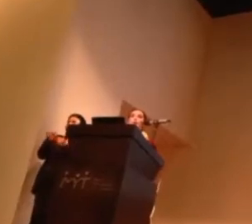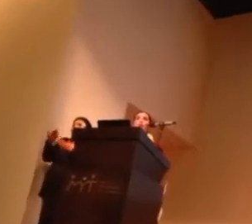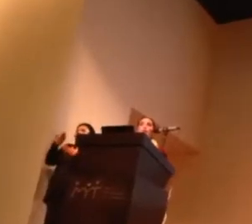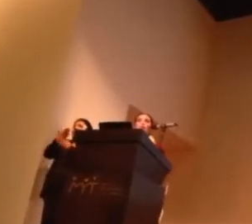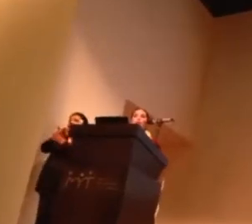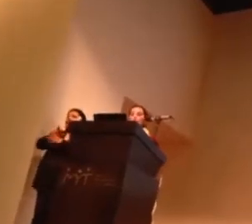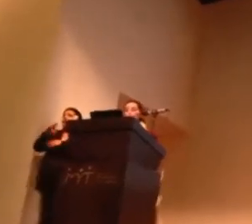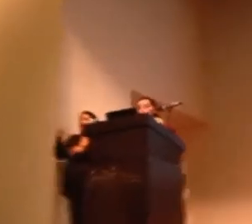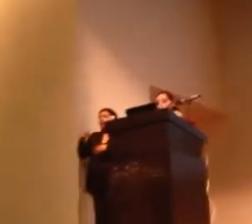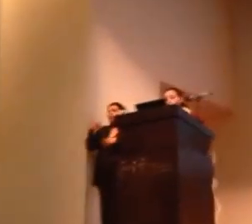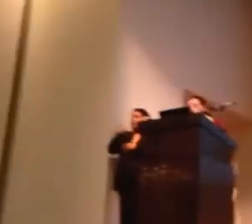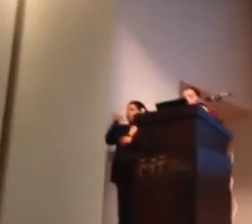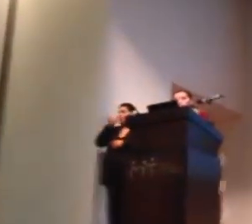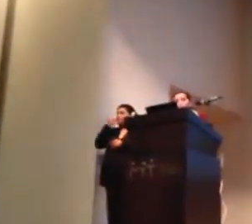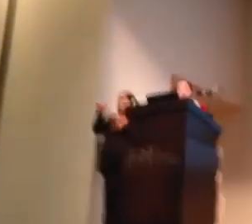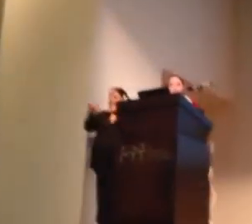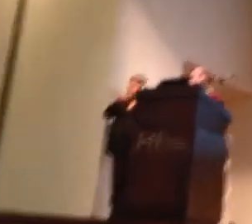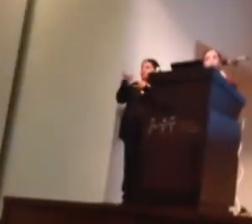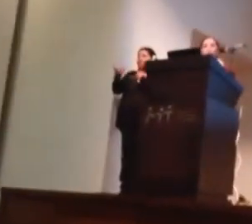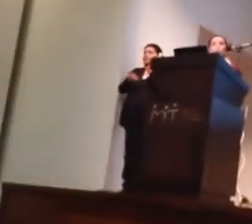interrumpe a otros en los juegos.